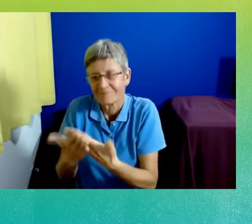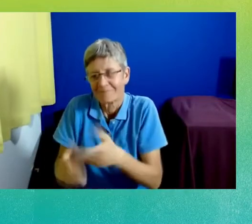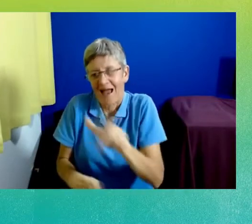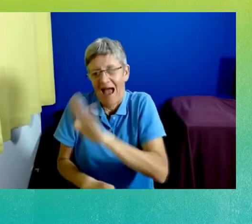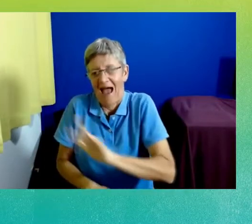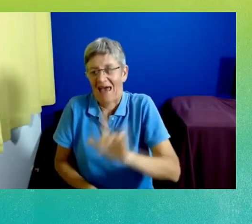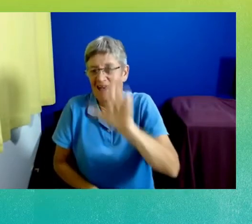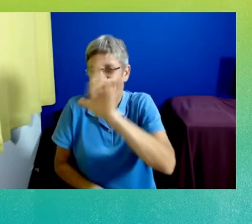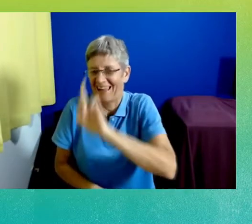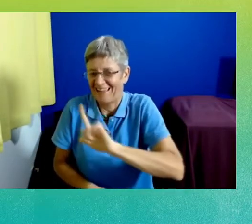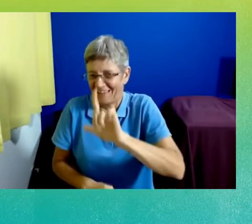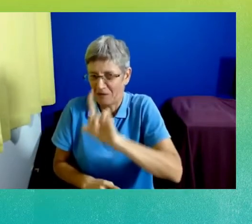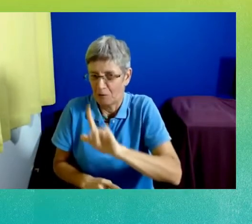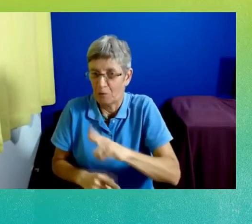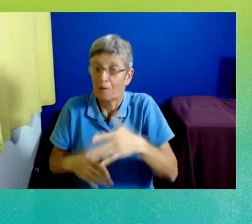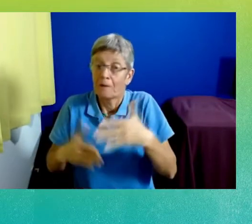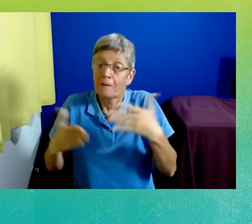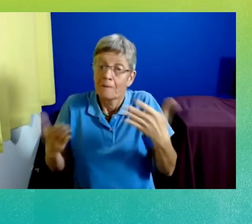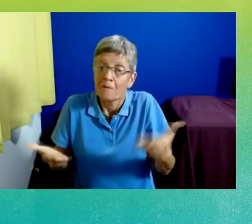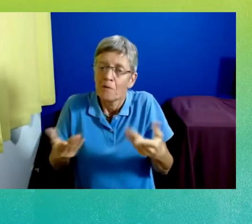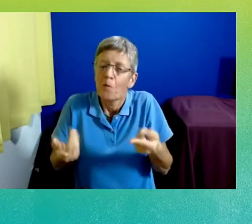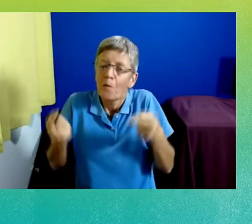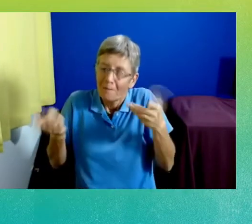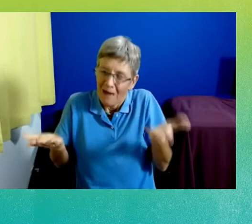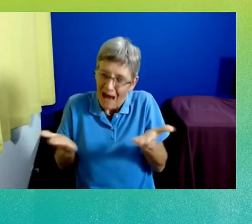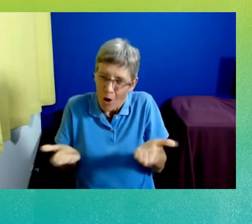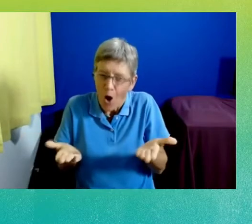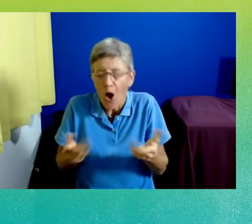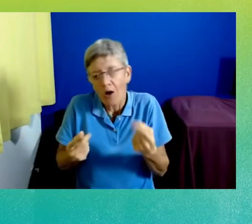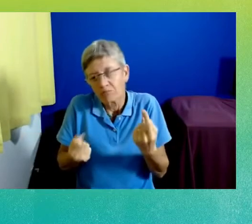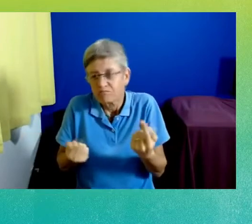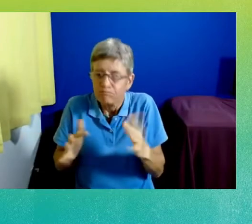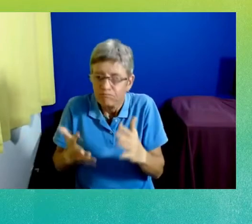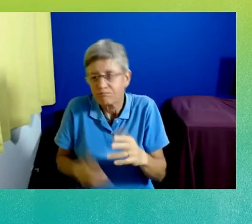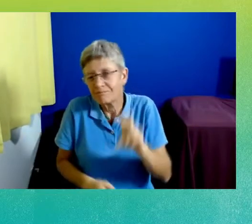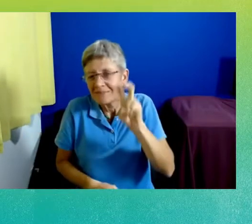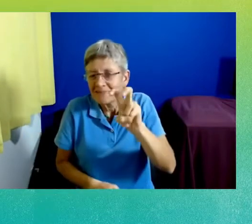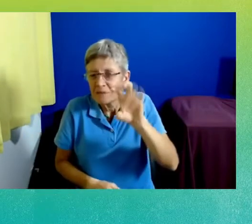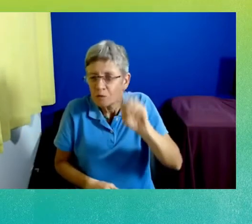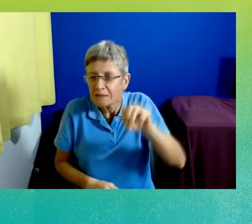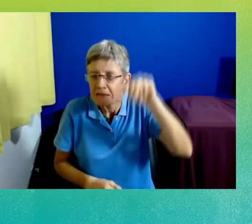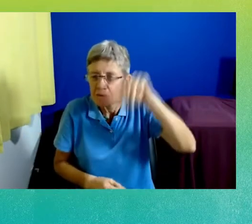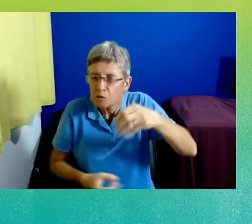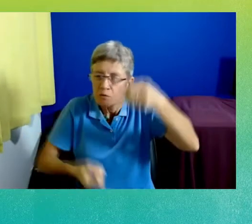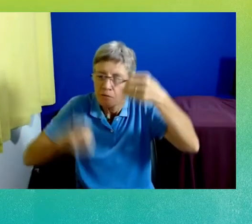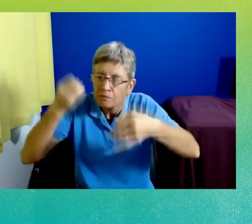Então, é importante estudar também a área da literatura.